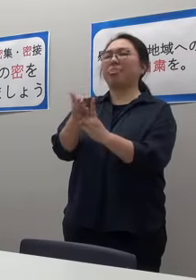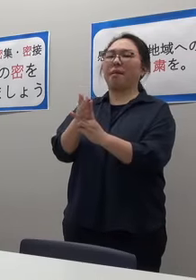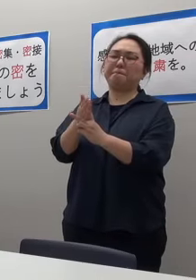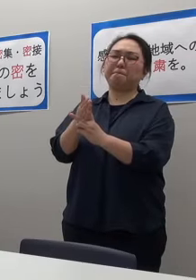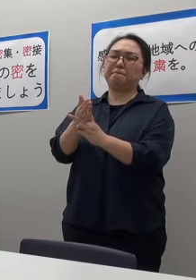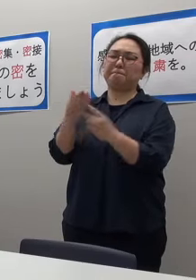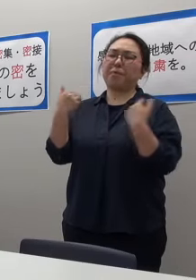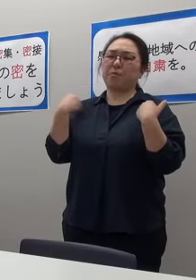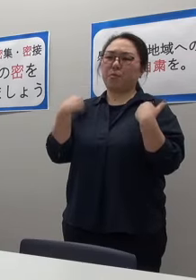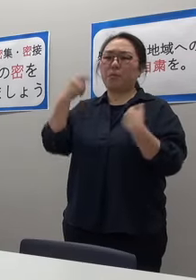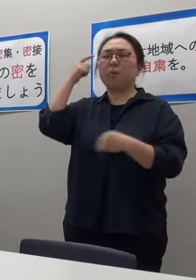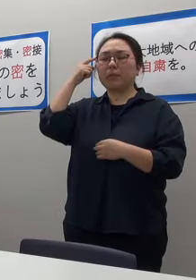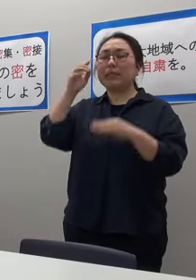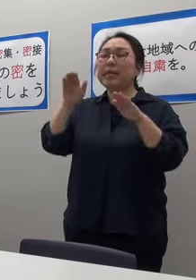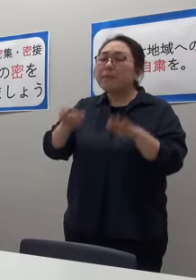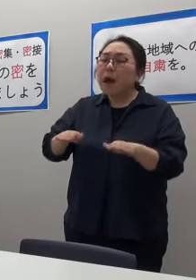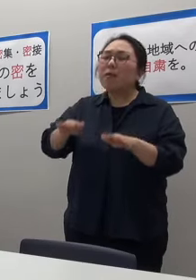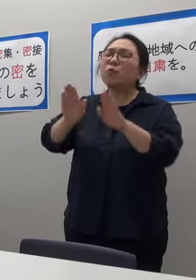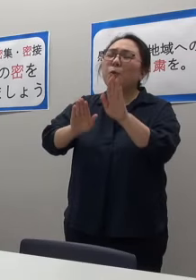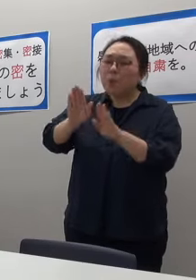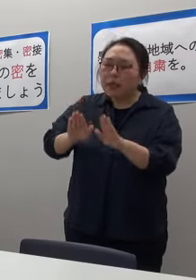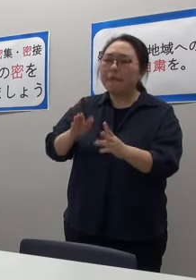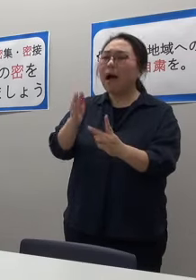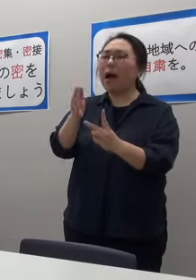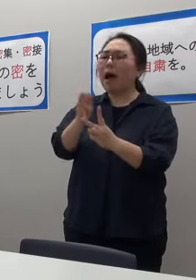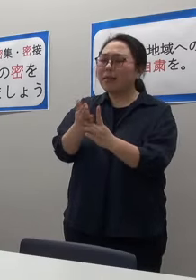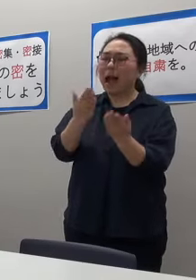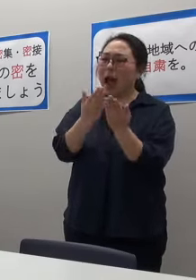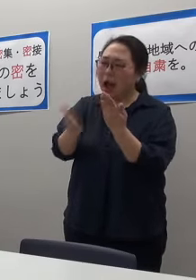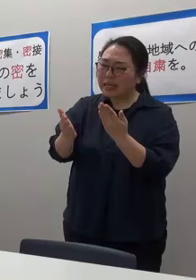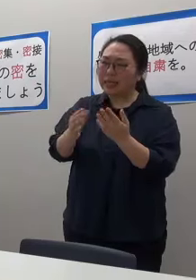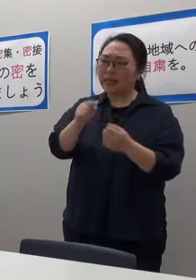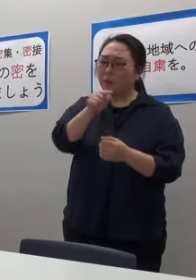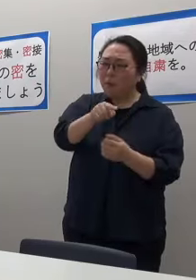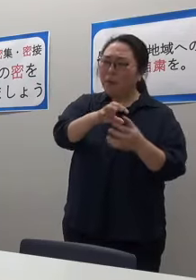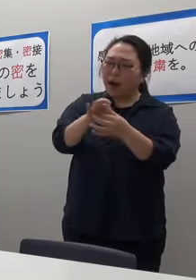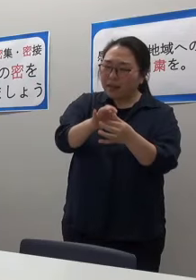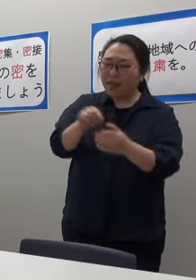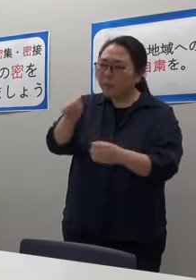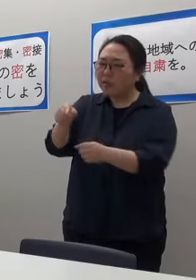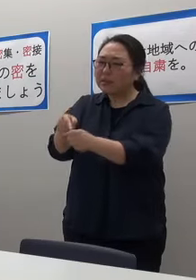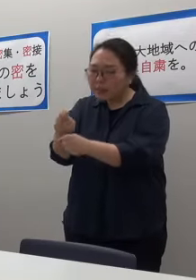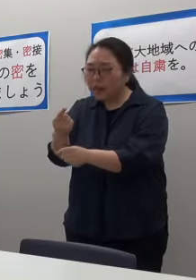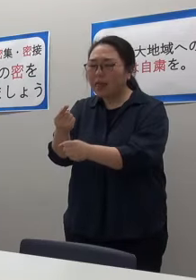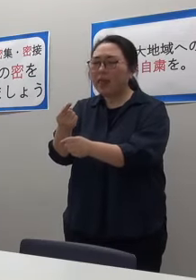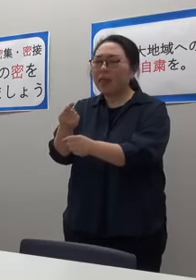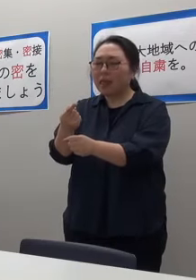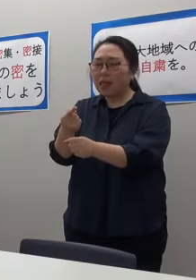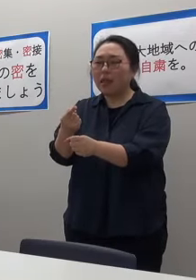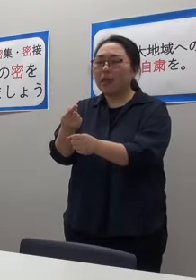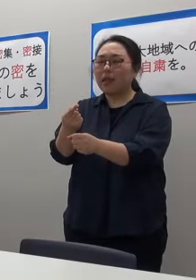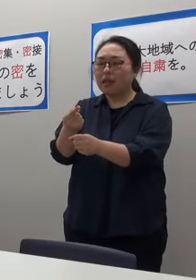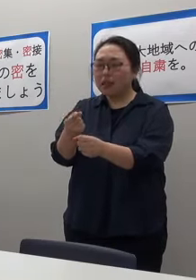というふうに考えておりますので、今の段階ではそういう、こう、まあ、因果関係とか、そのか、まあ、感染